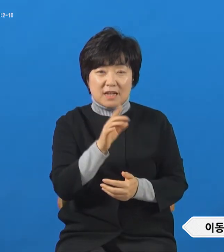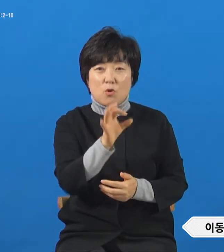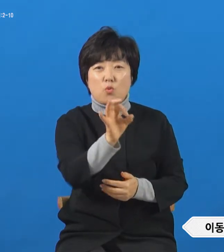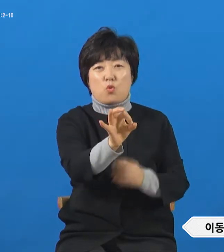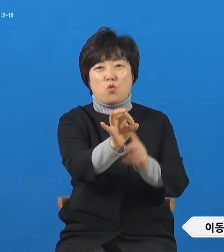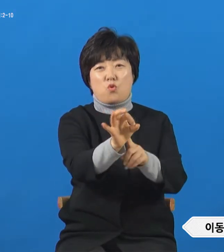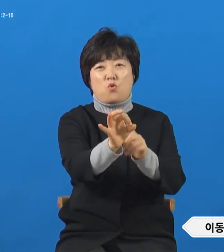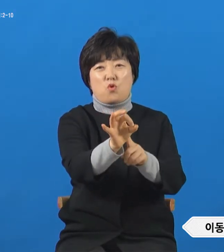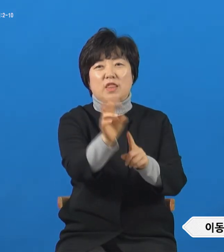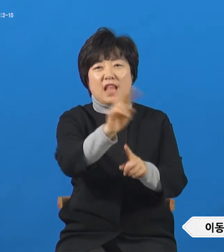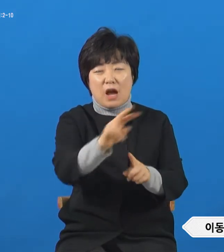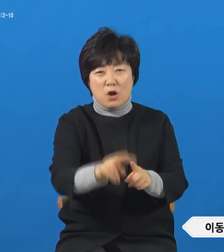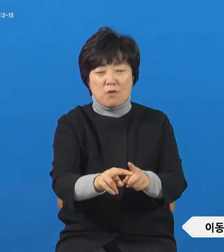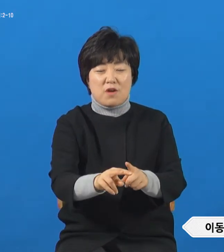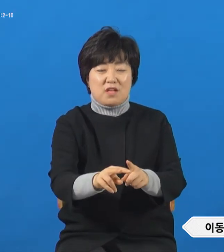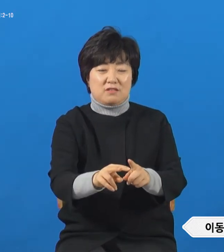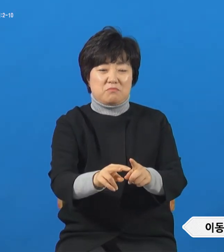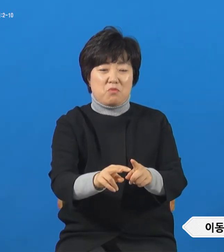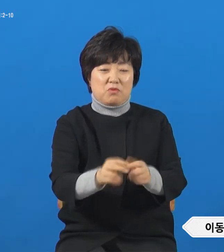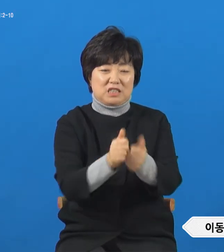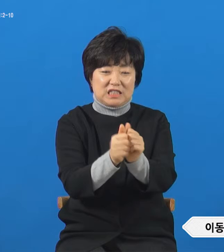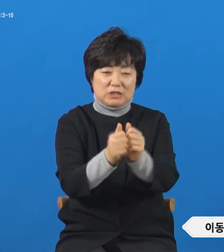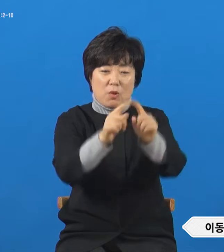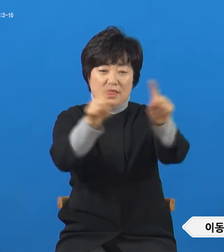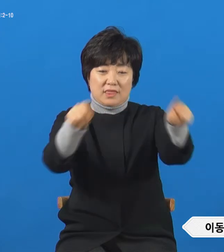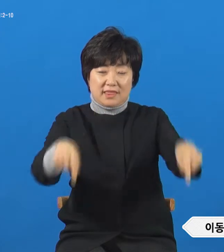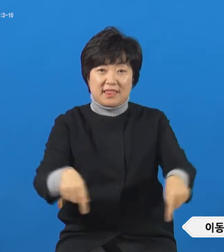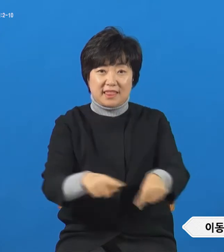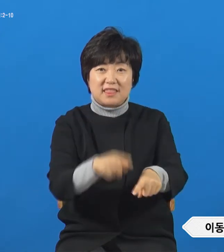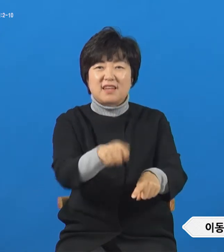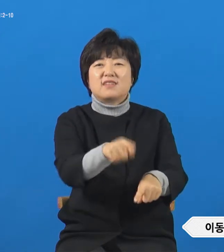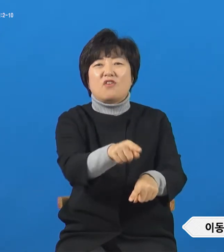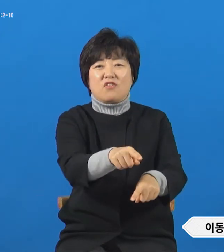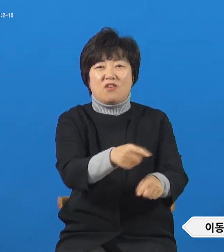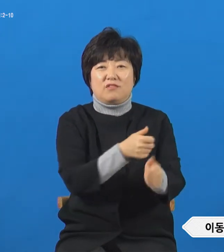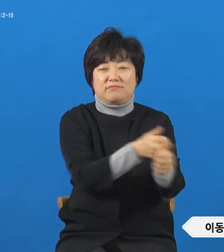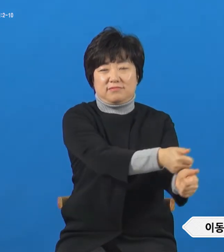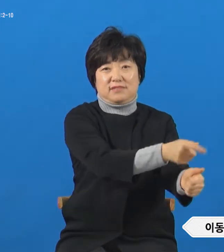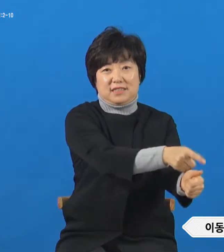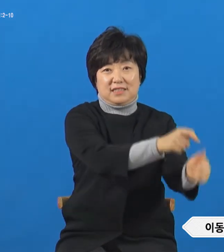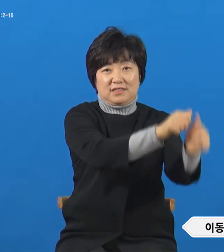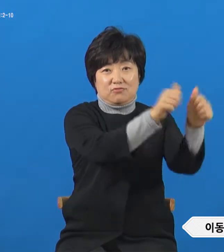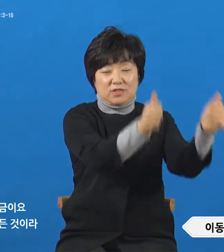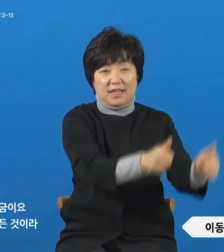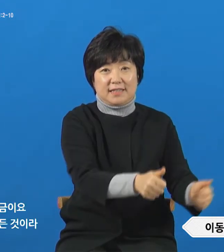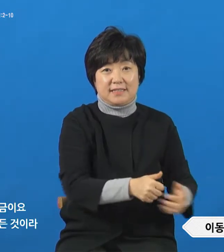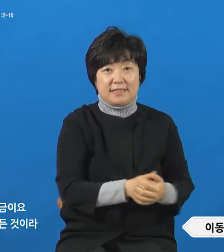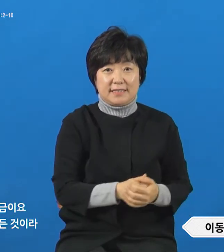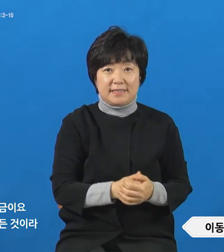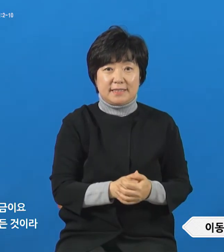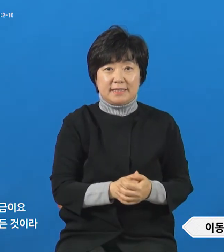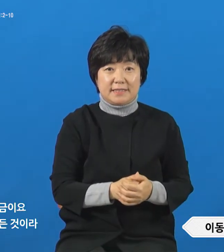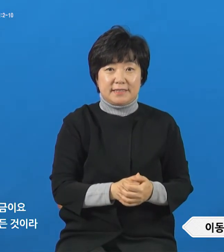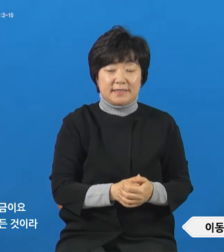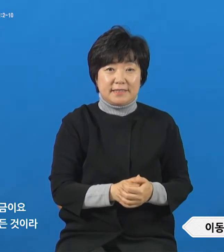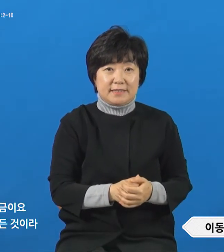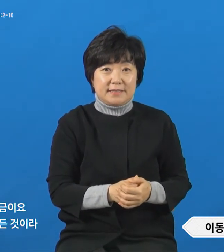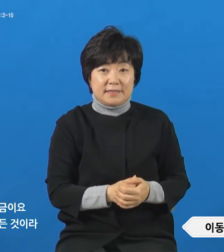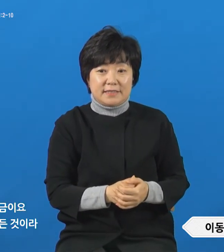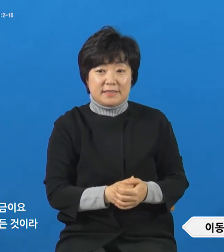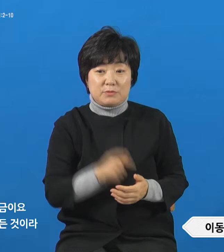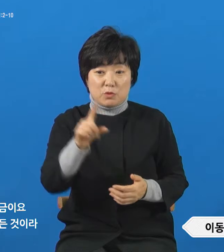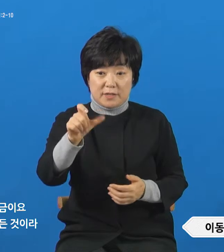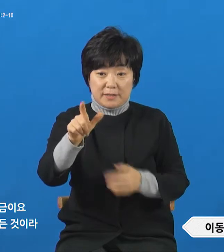돈, 달러, 증권, 그런 것들입니다. 자, 시편 135편 15절을 보십시오. 다 같이